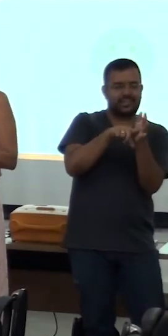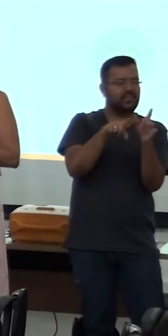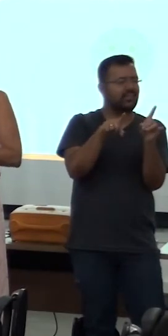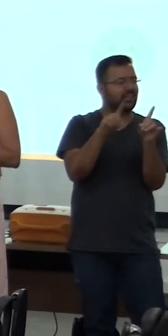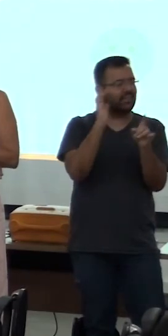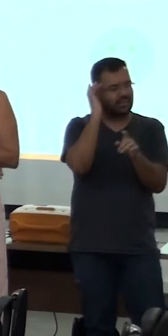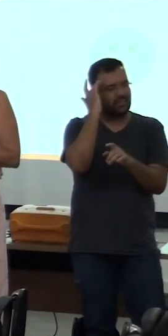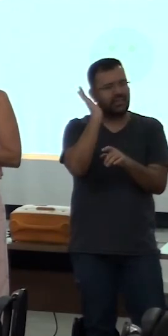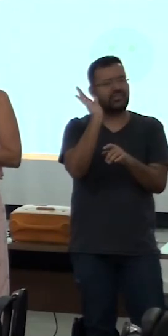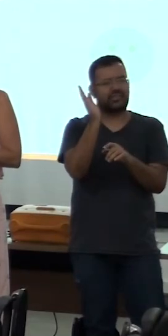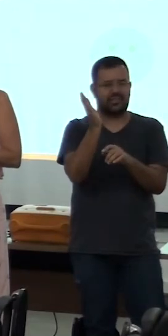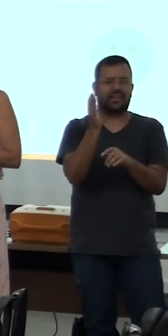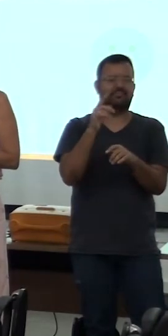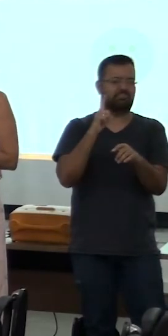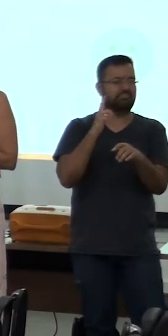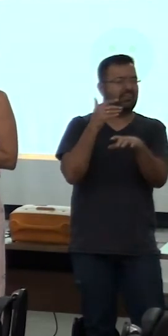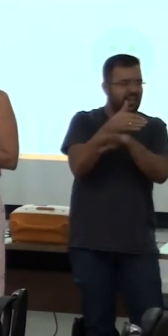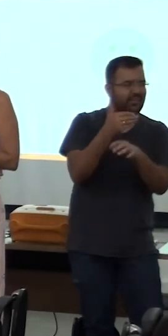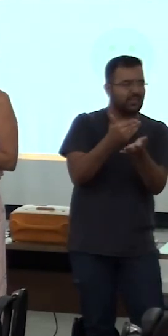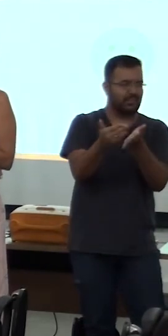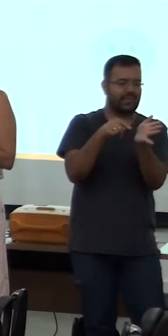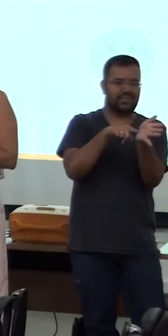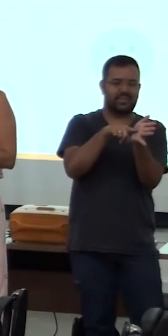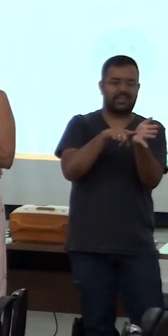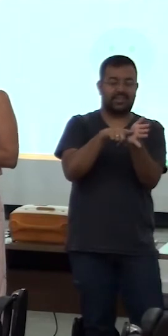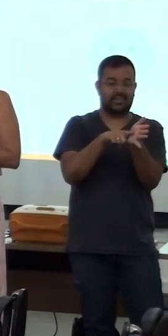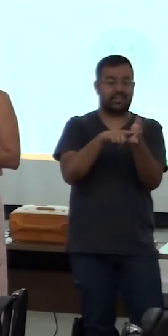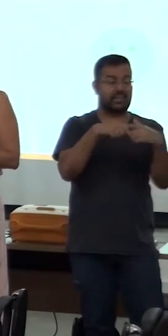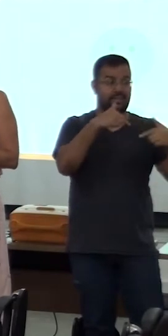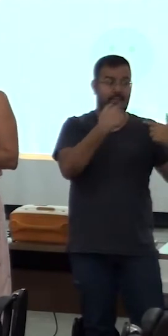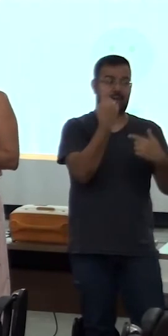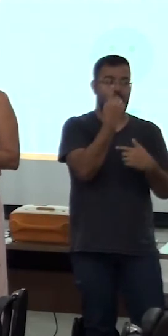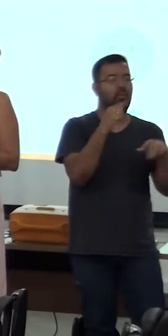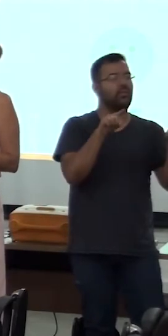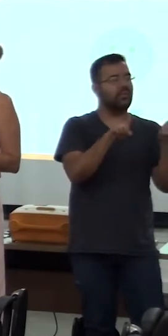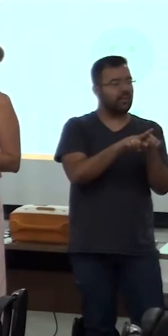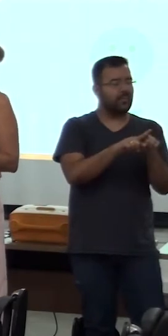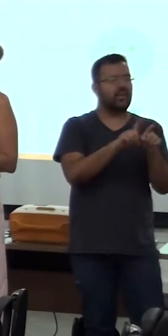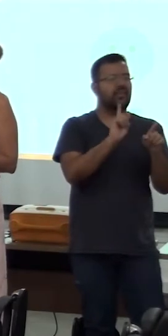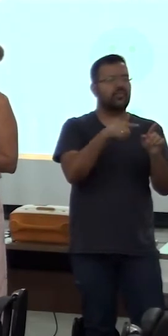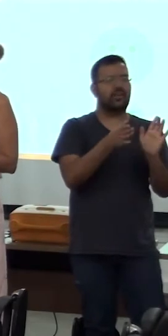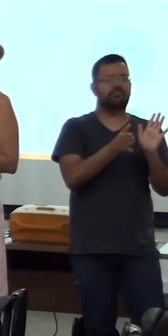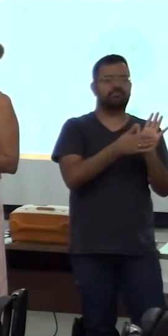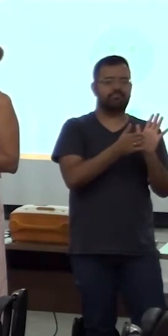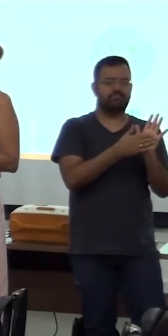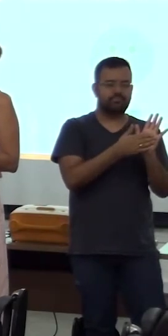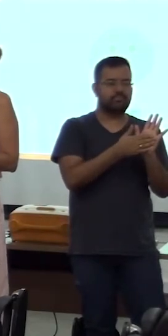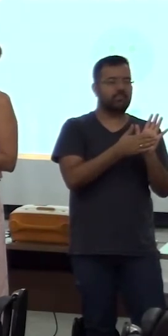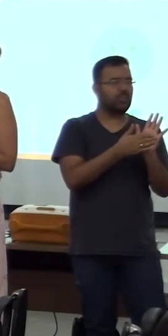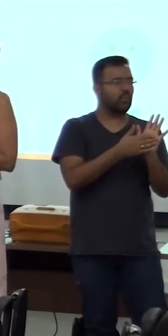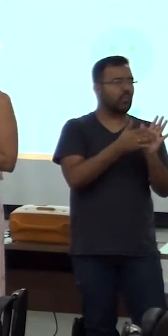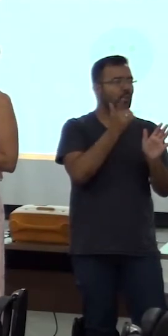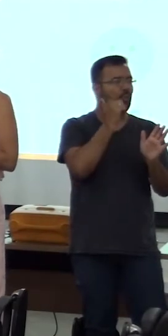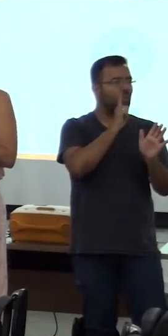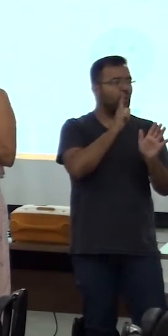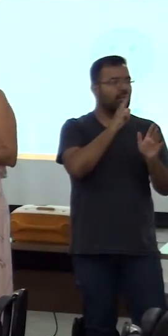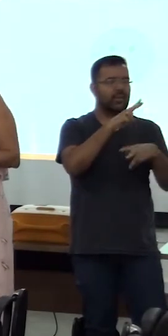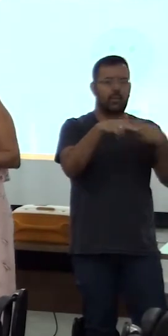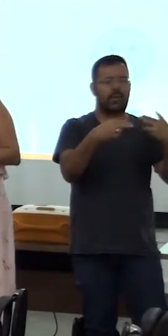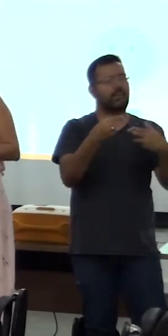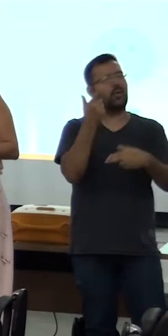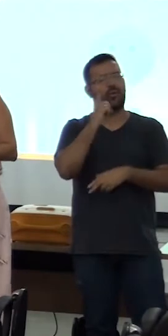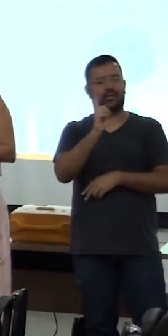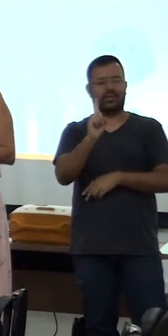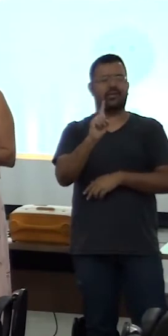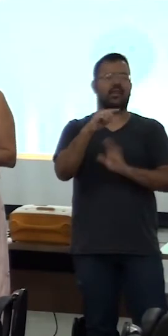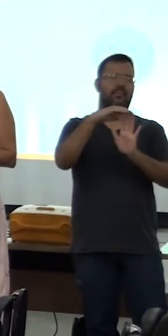estão devidamente introduzidos nesse mundo. E um dos trabalhos também foi proposto como, foi candidato a um prêmio, não ganhou,